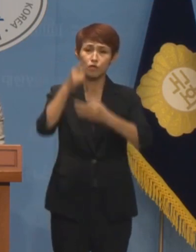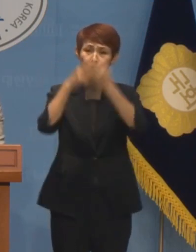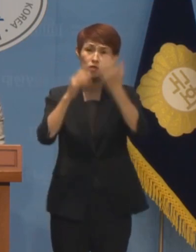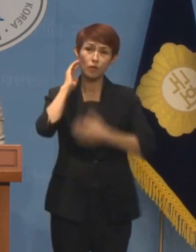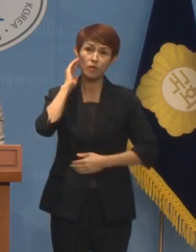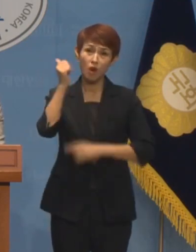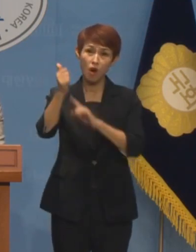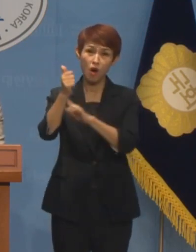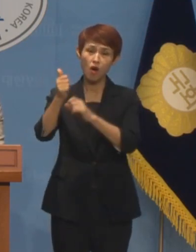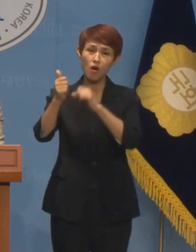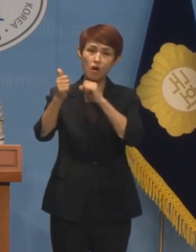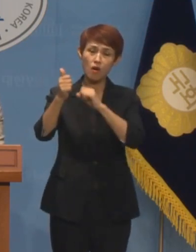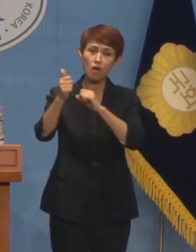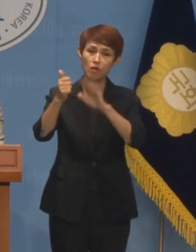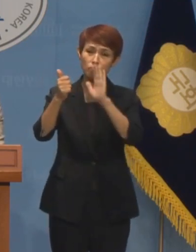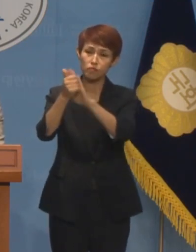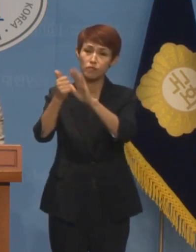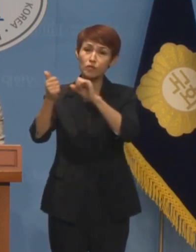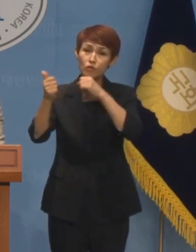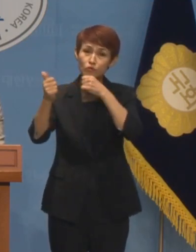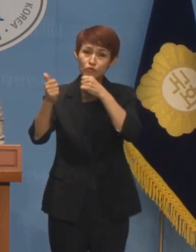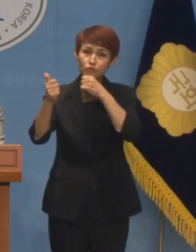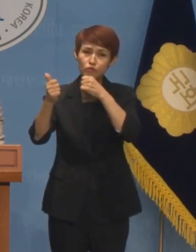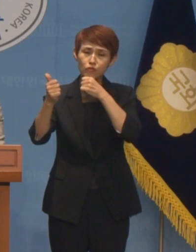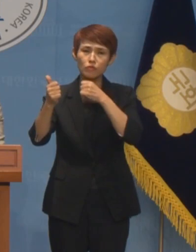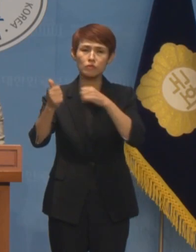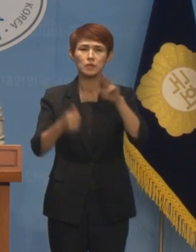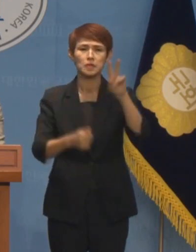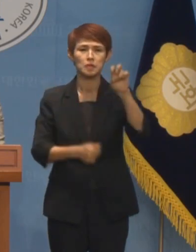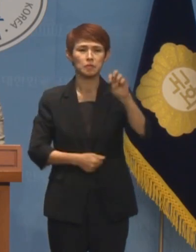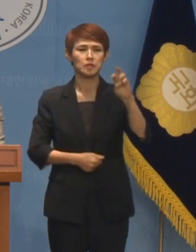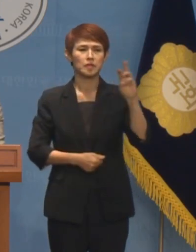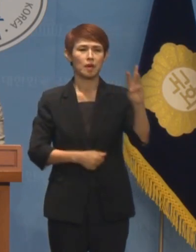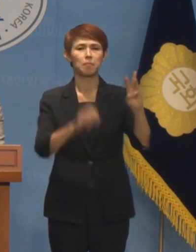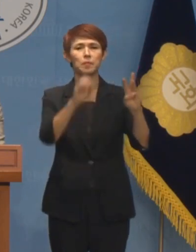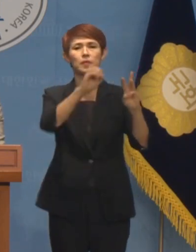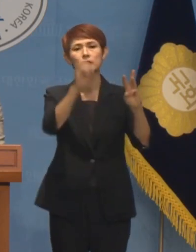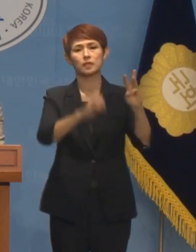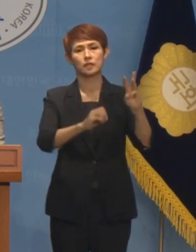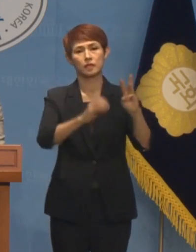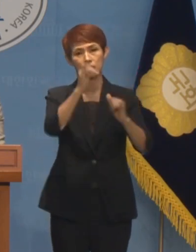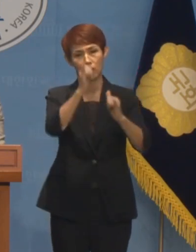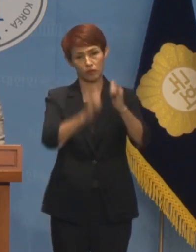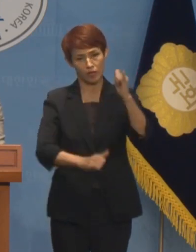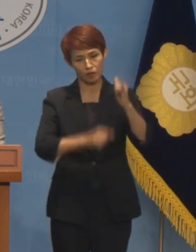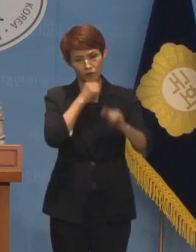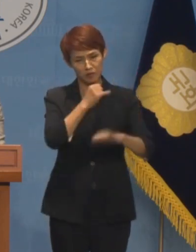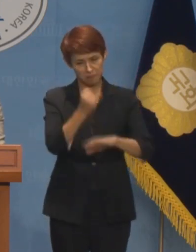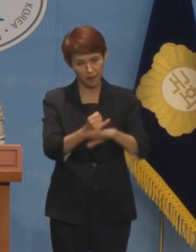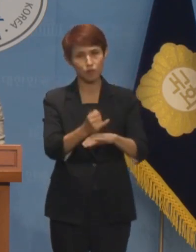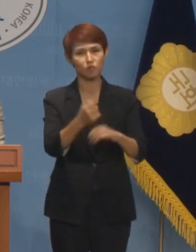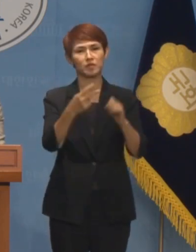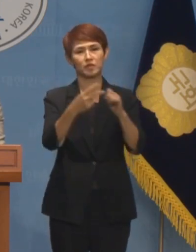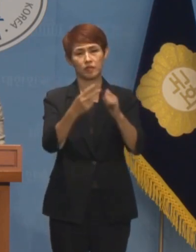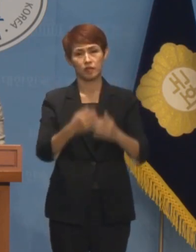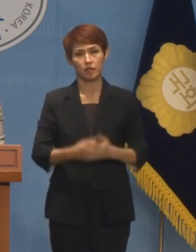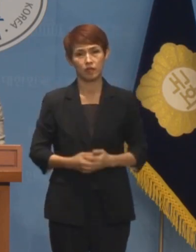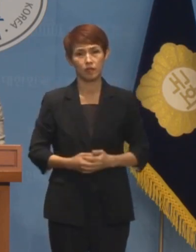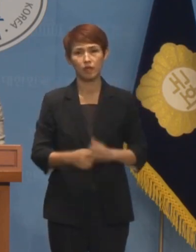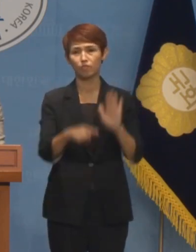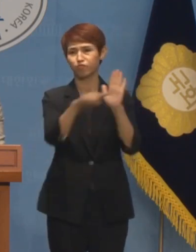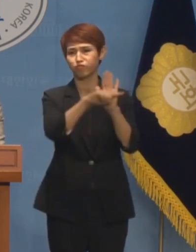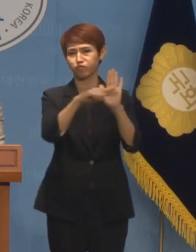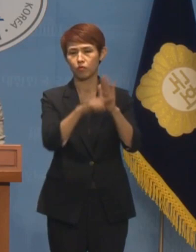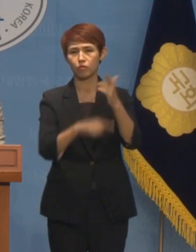대통령의 지지율이 역대 두 번째로 낮은 23%를 기록했습니다. 부정평가는